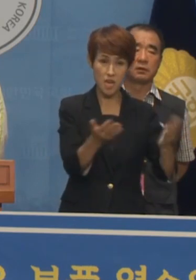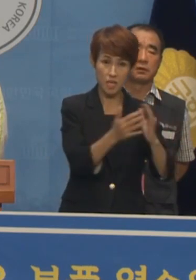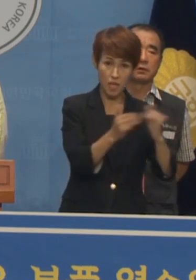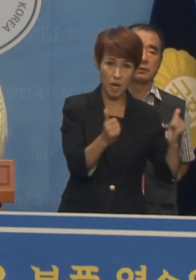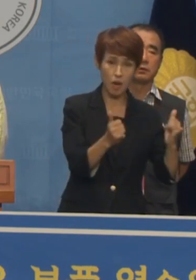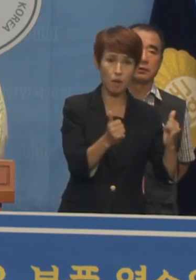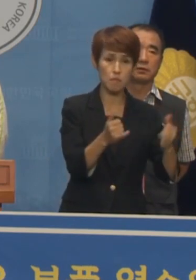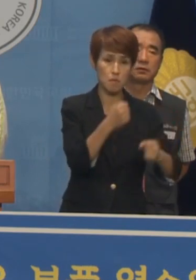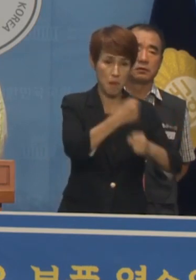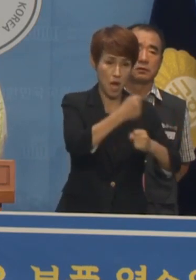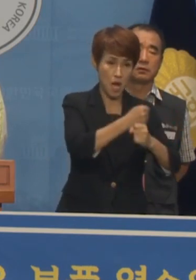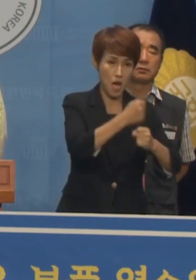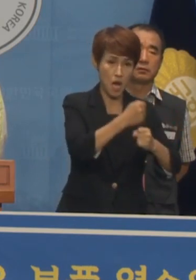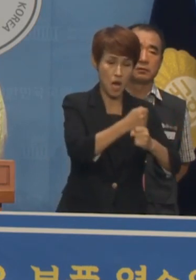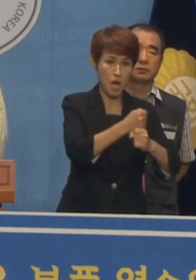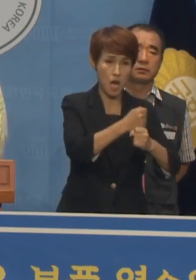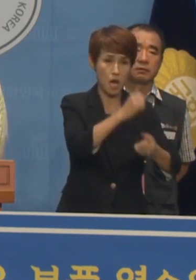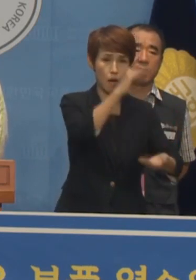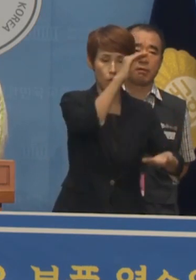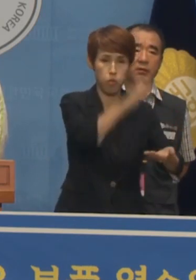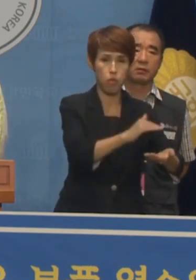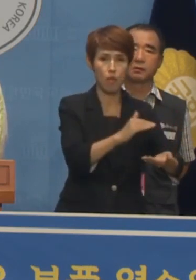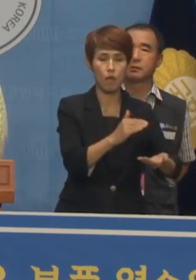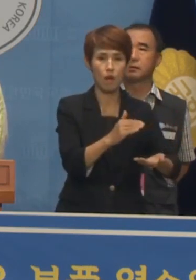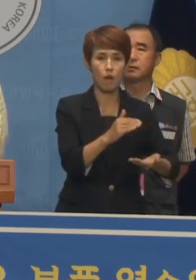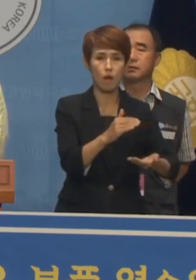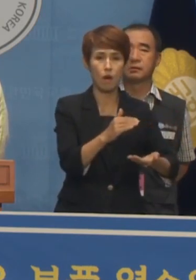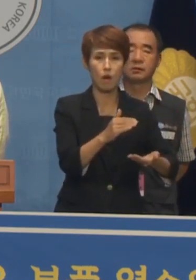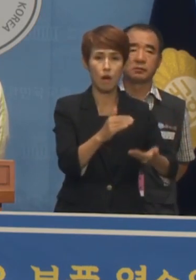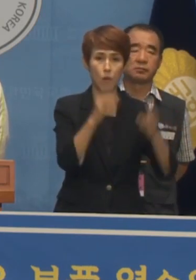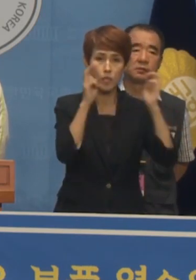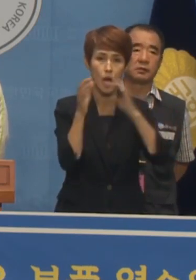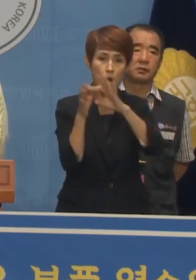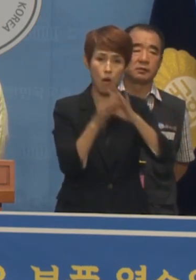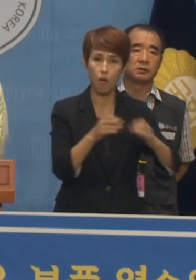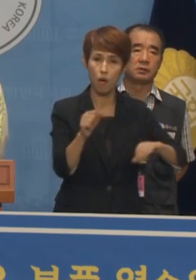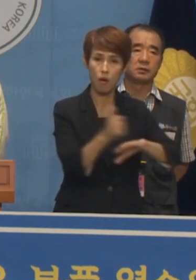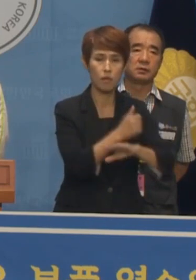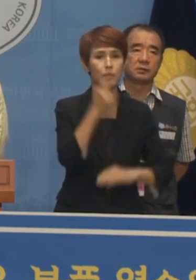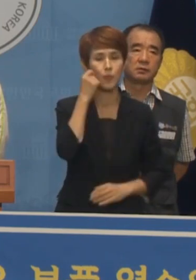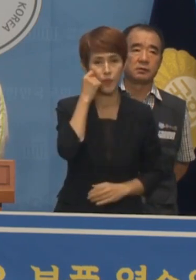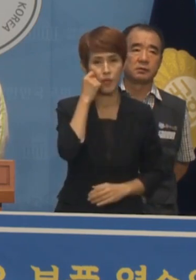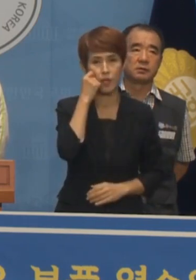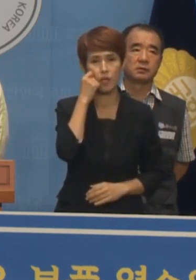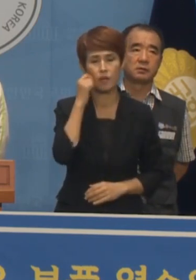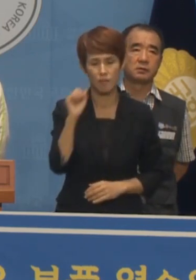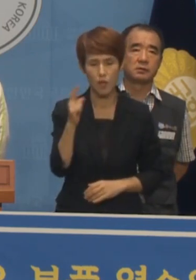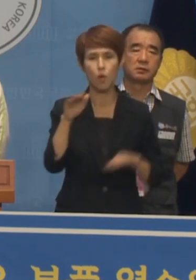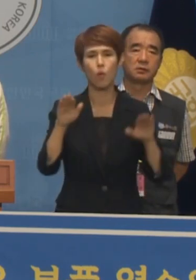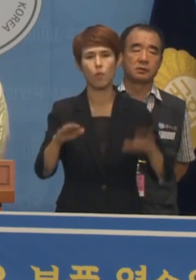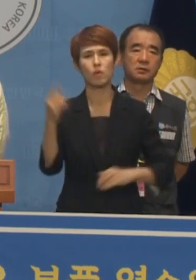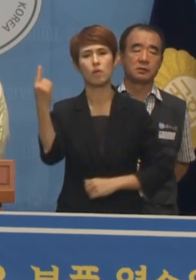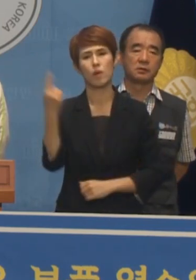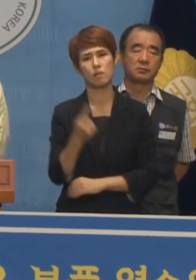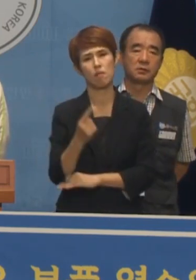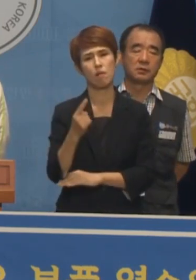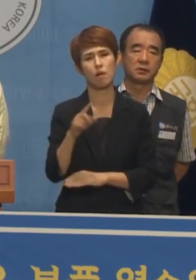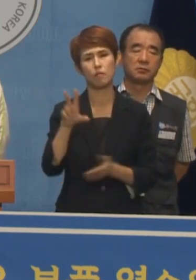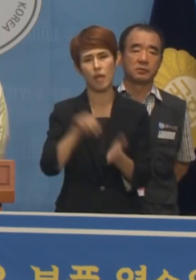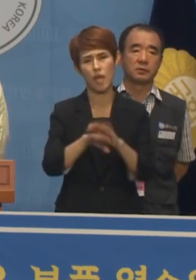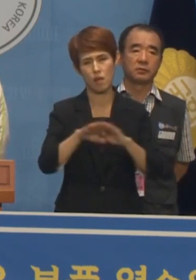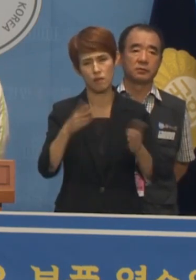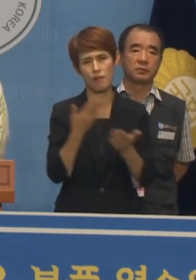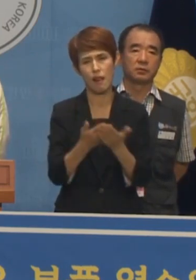생산량이 줄어들고 고용이 불안해지고 지역 경제가 위태로워지기 때문에 국회에까지 와서 이 문제를 해결해야